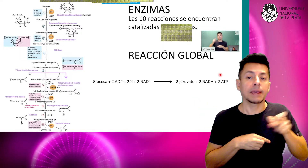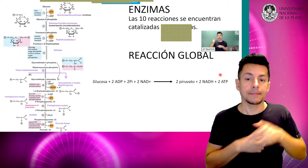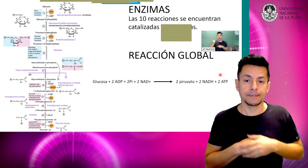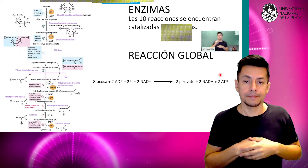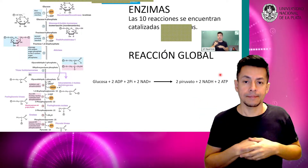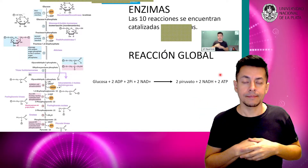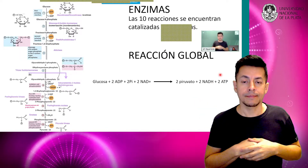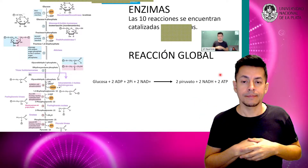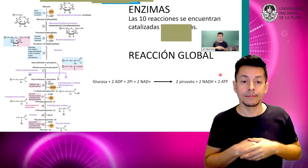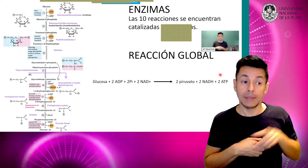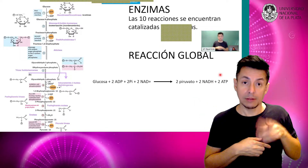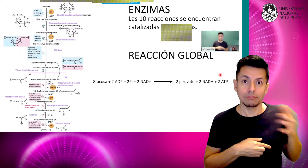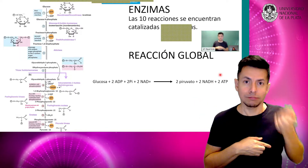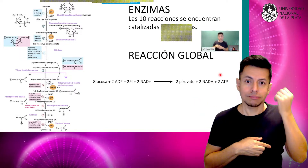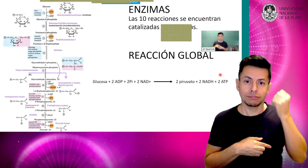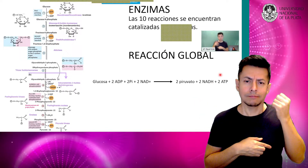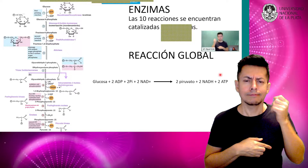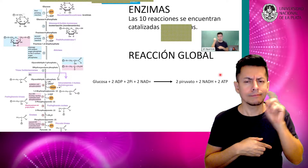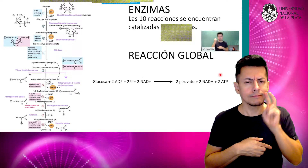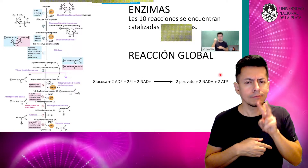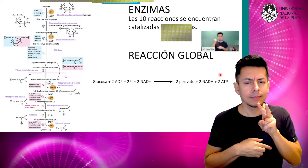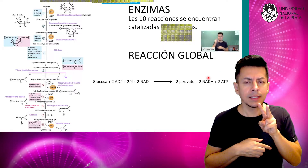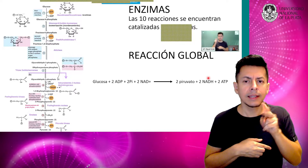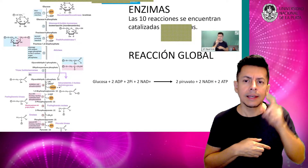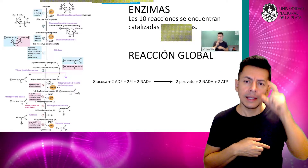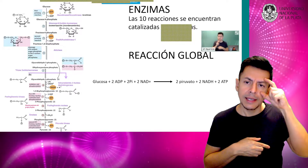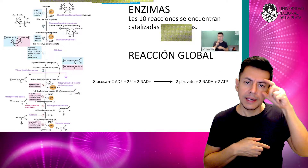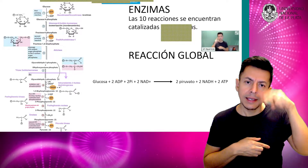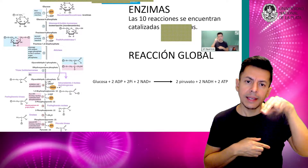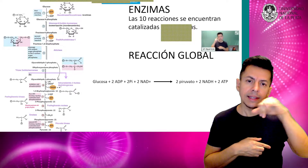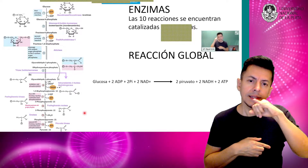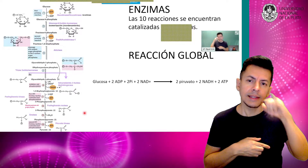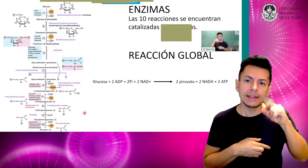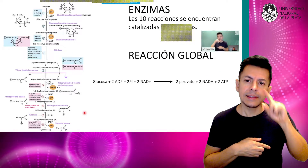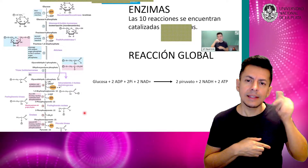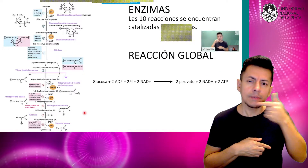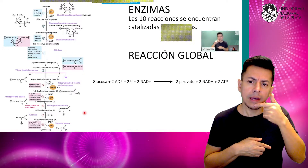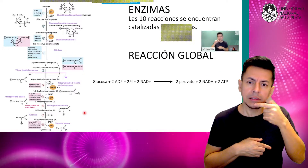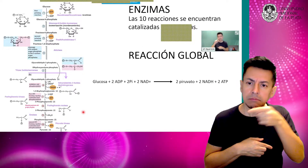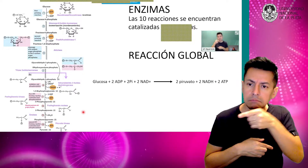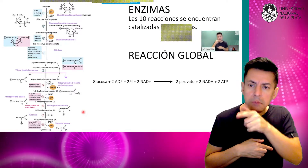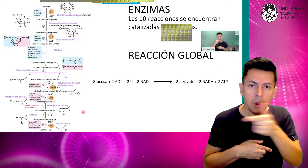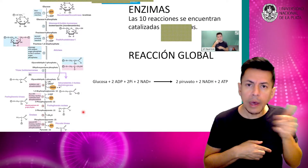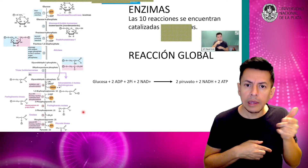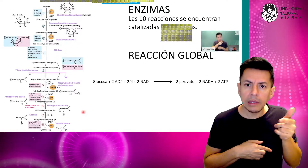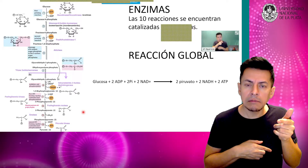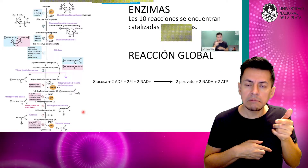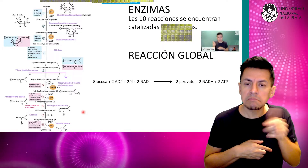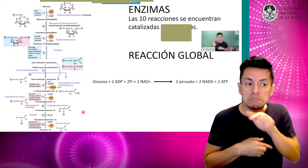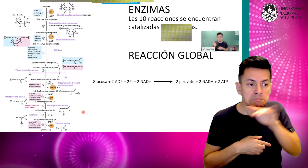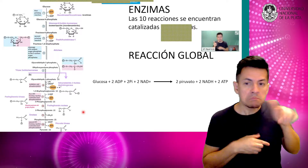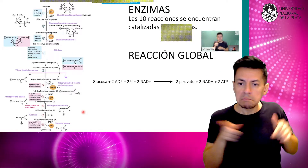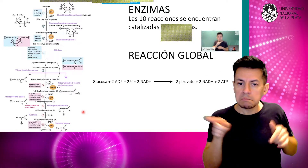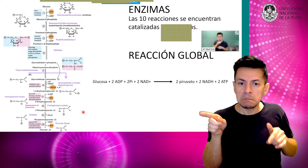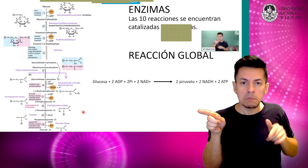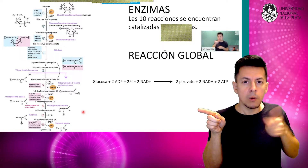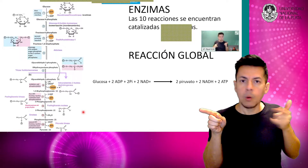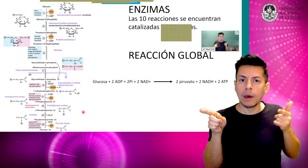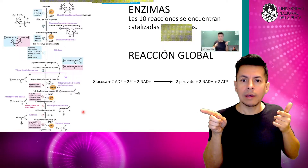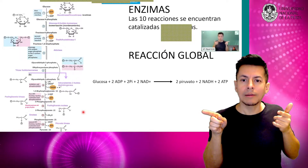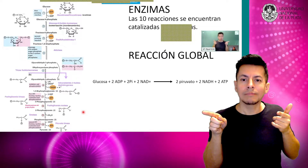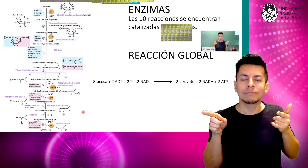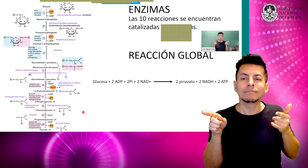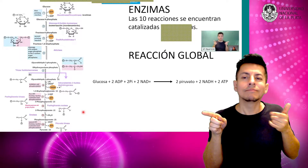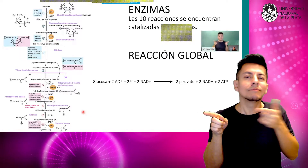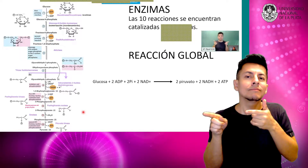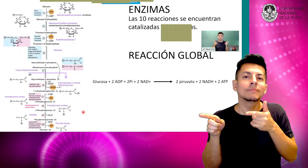Fíjense que las enzimas no aparecen involucradas en la reacción global, y es porque no forman parte ni de los reactivos ni de